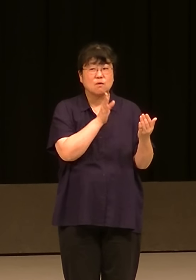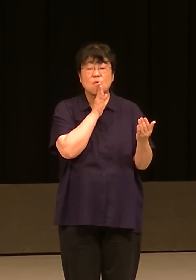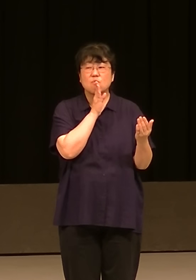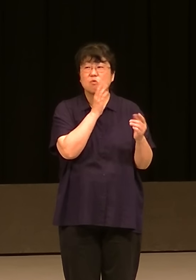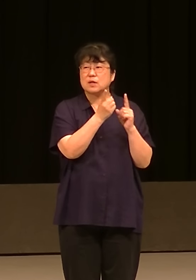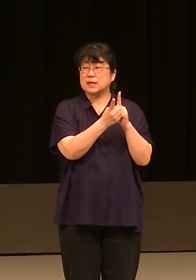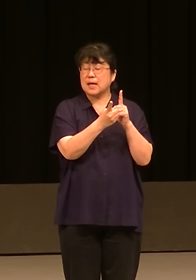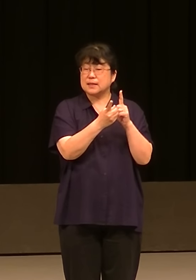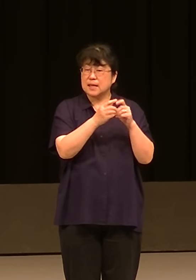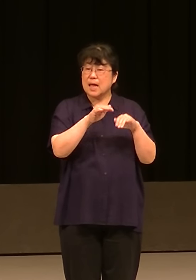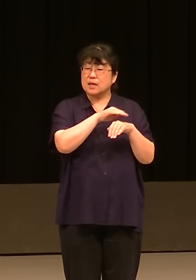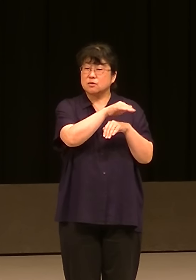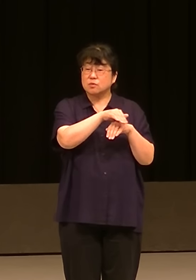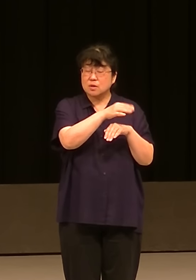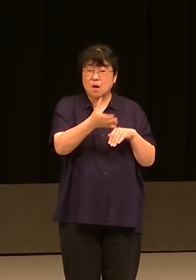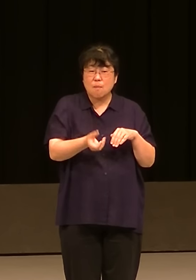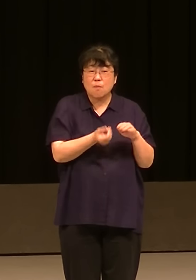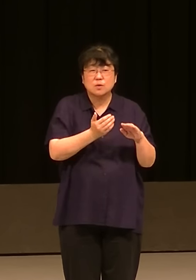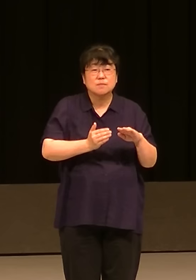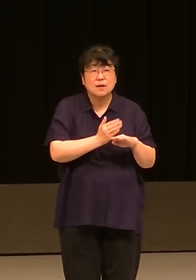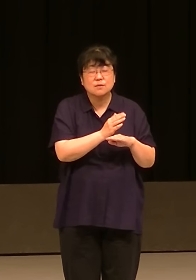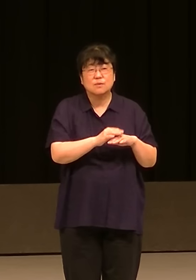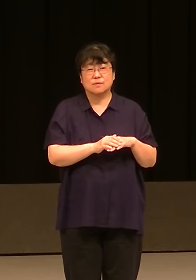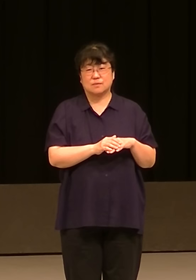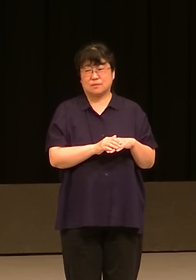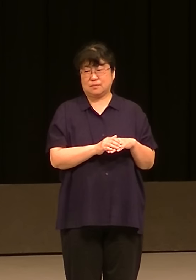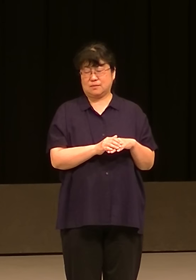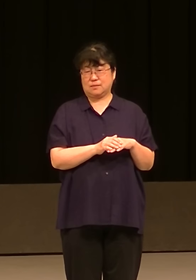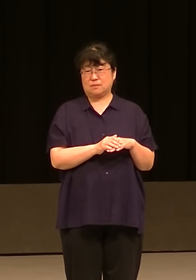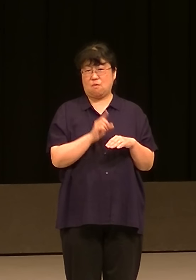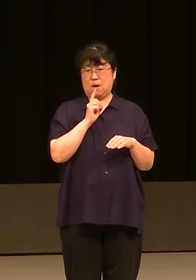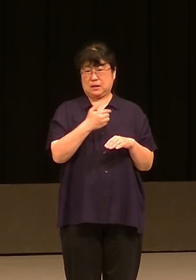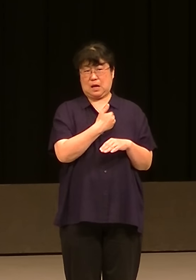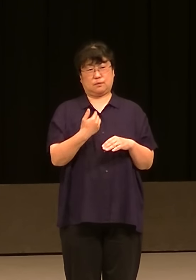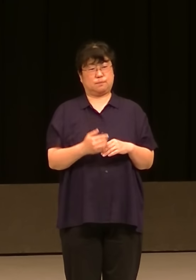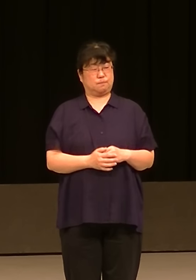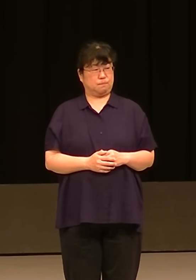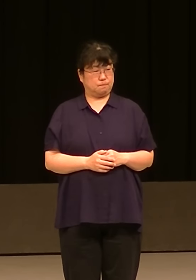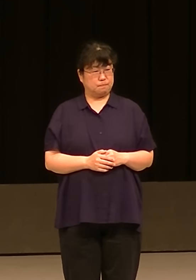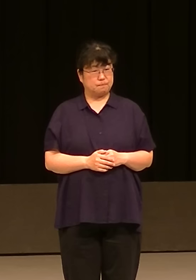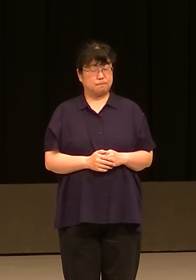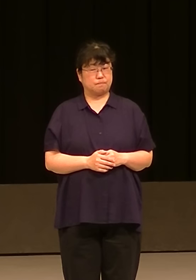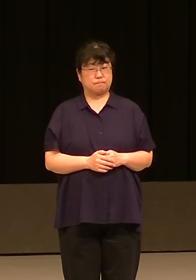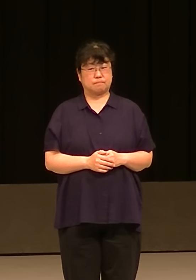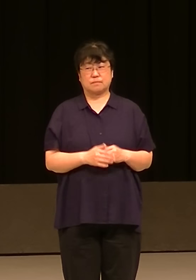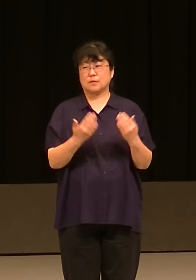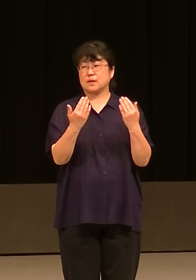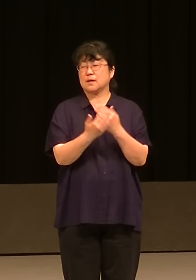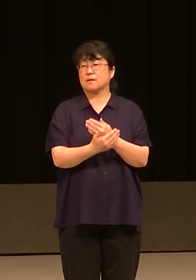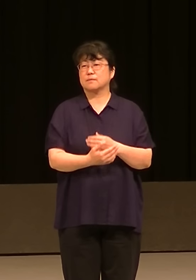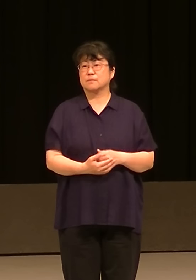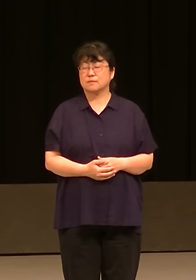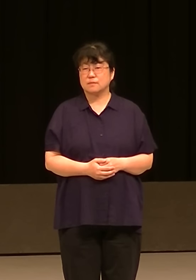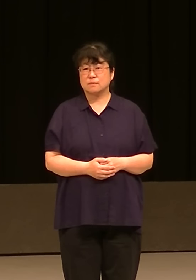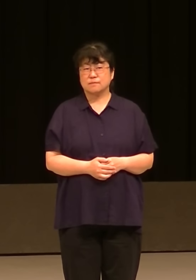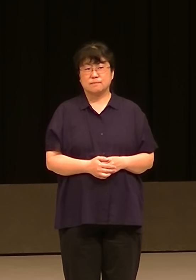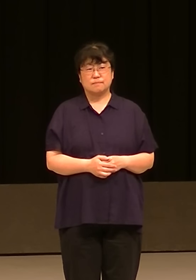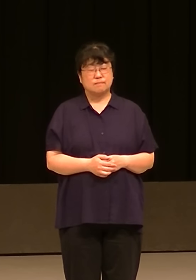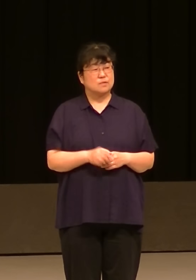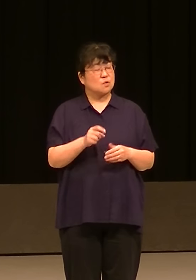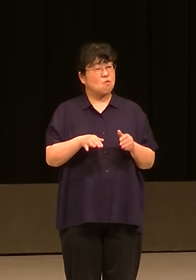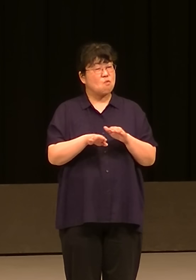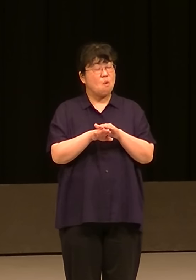して慈しみを持ちましょうということができるということになってくるわけでございます。この